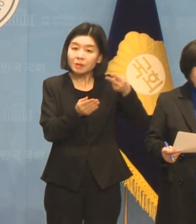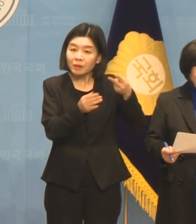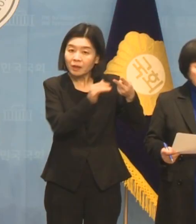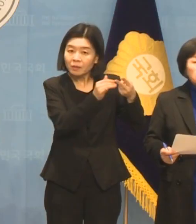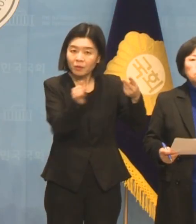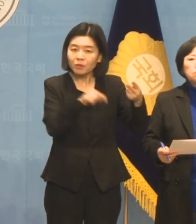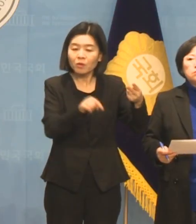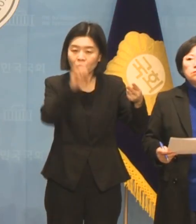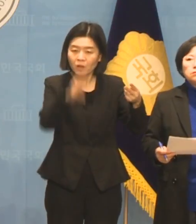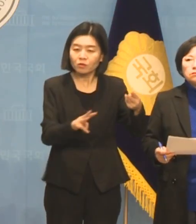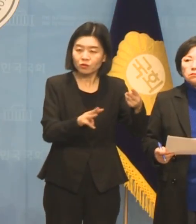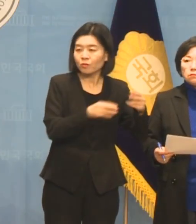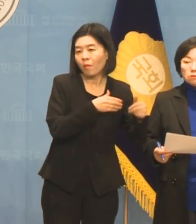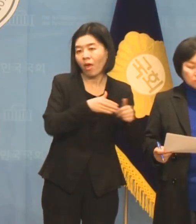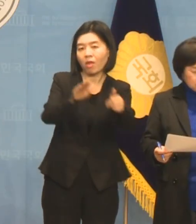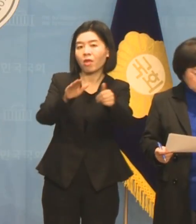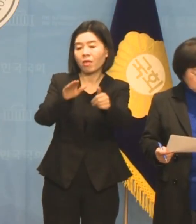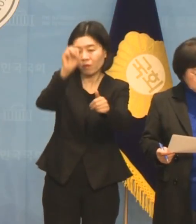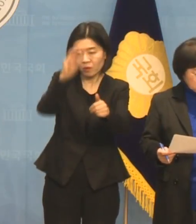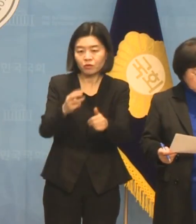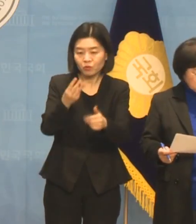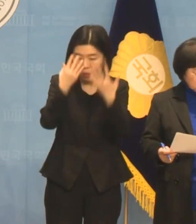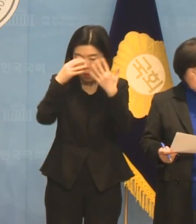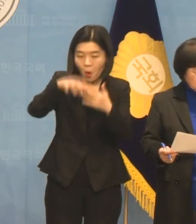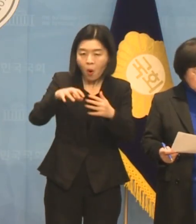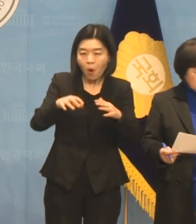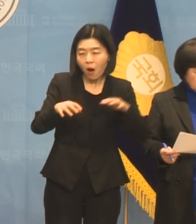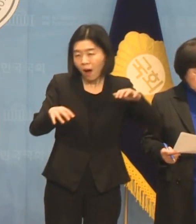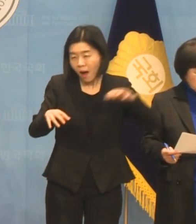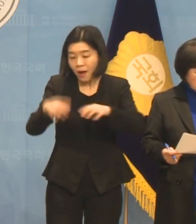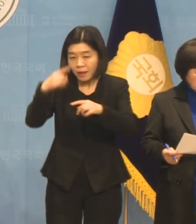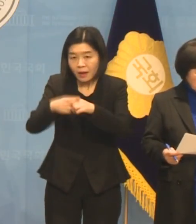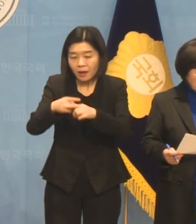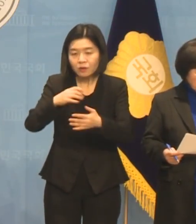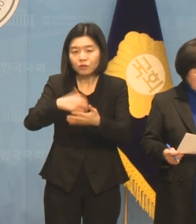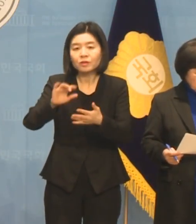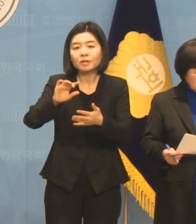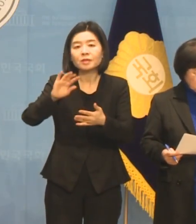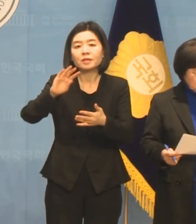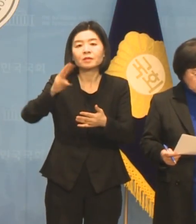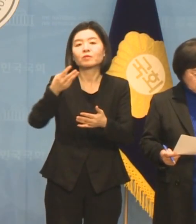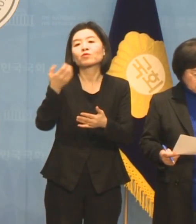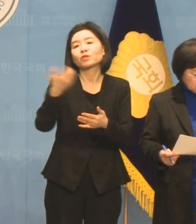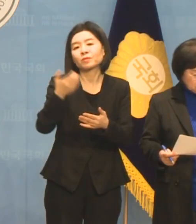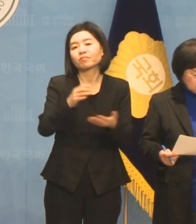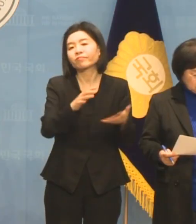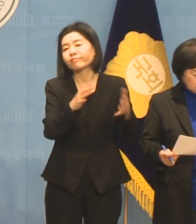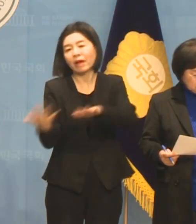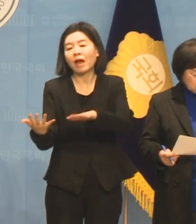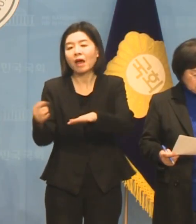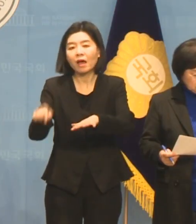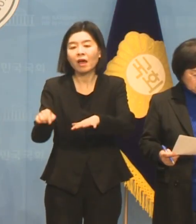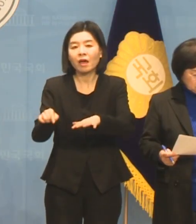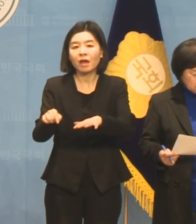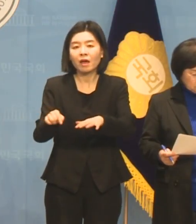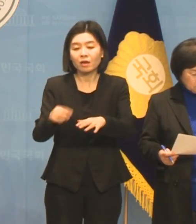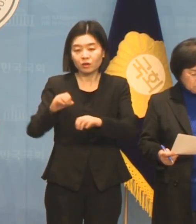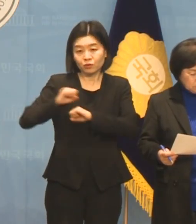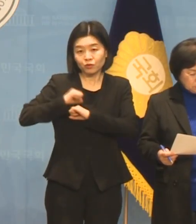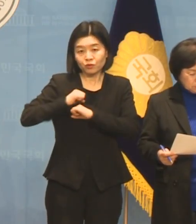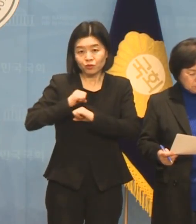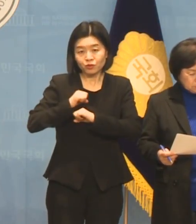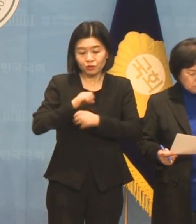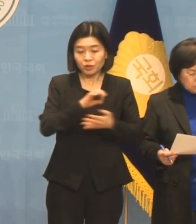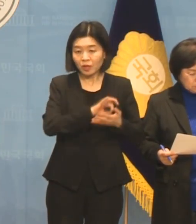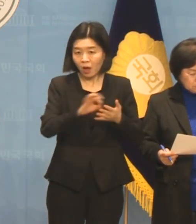파견되어 광주 교도소를 공격하다가 490명이 몰살당했고 공수부대가 사용한